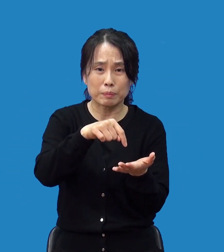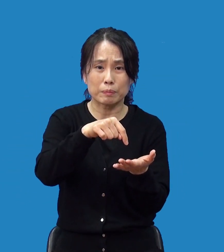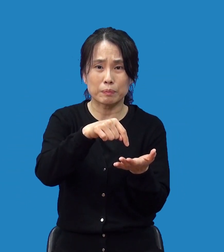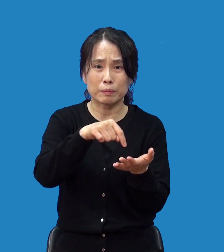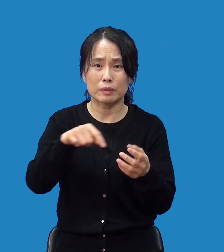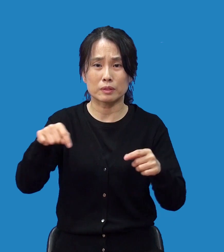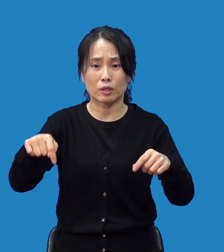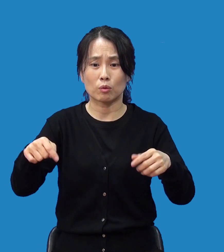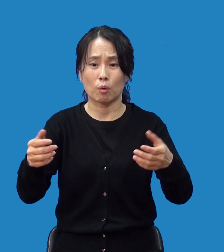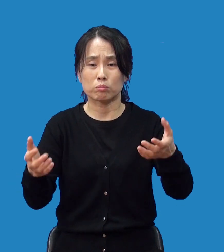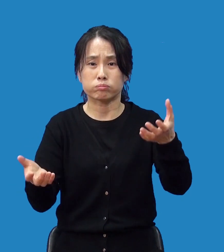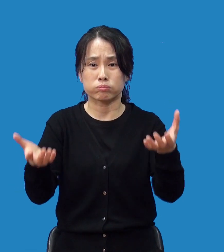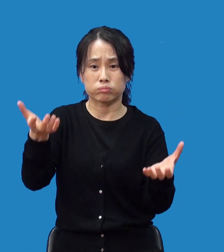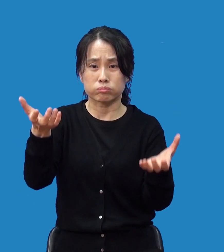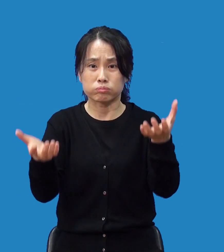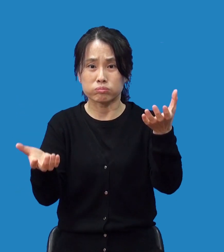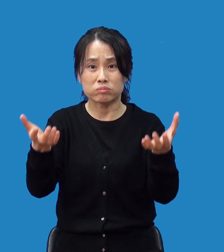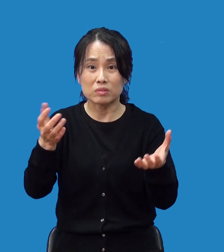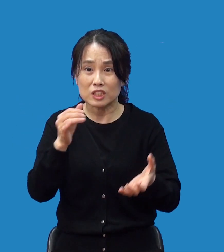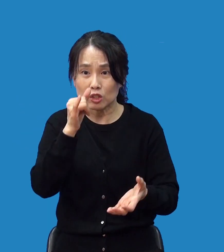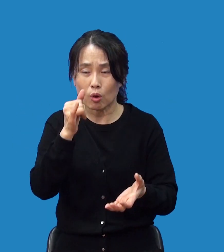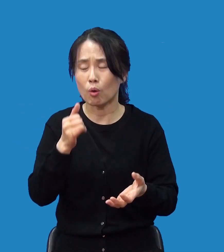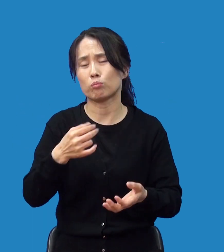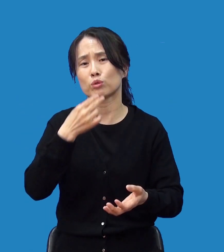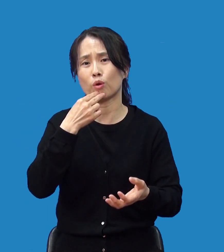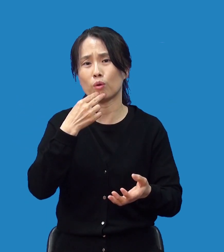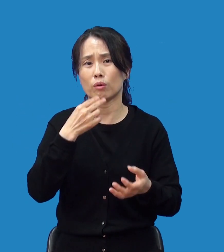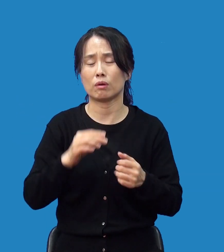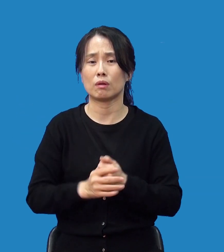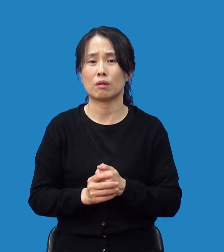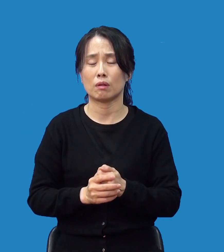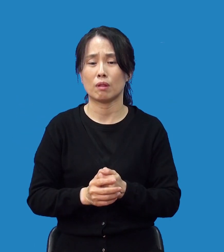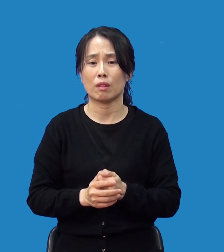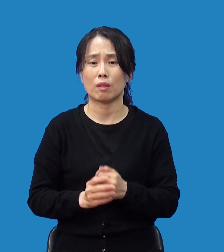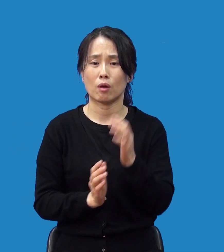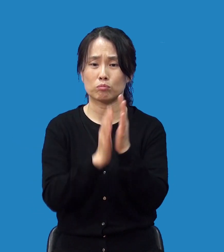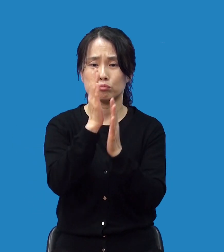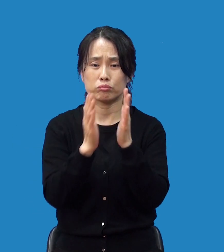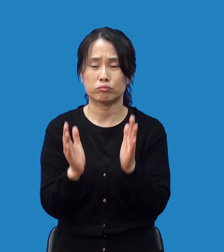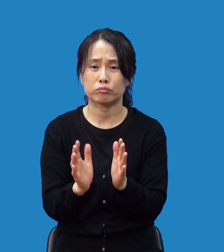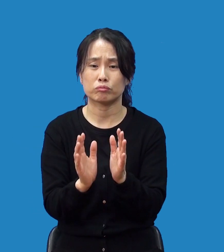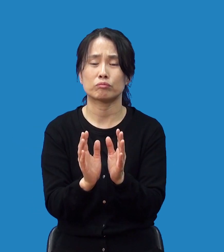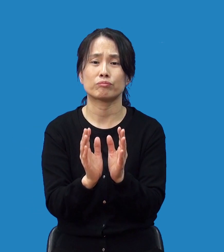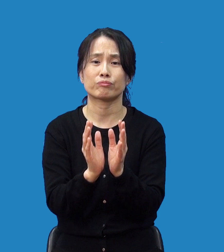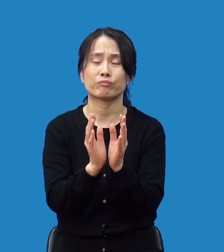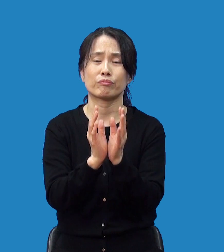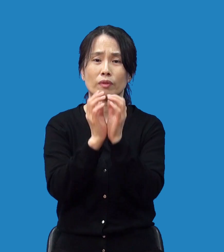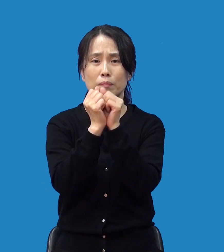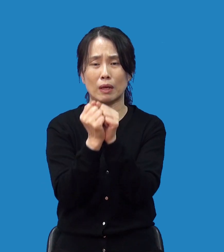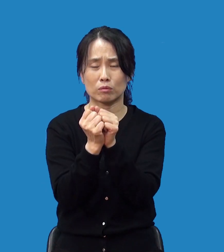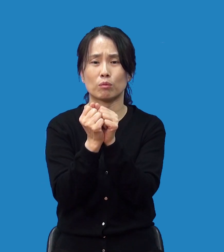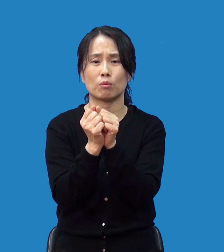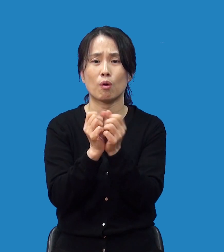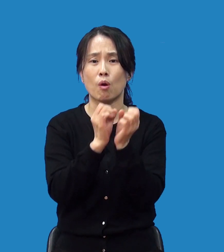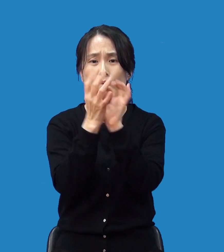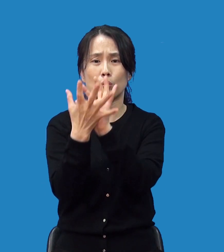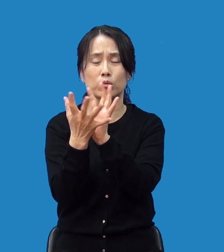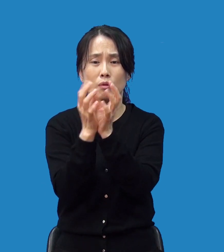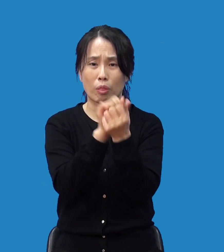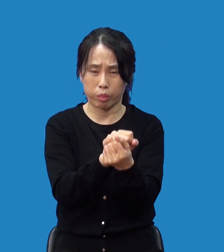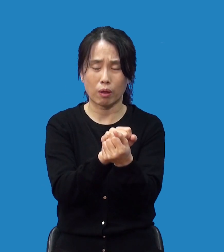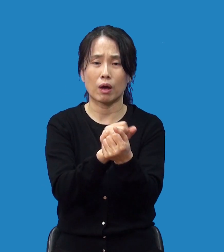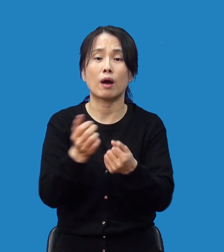무게의 변함이 있습니까? 없습니다. 풀은 마르고 꽃은 시드나 하나님의 말씀